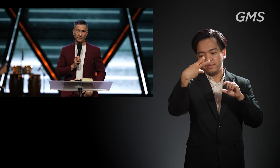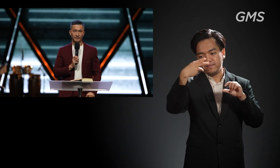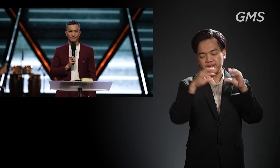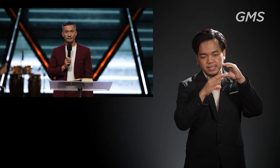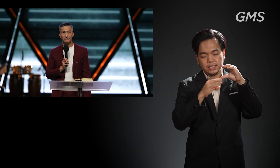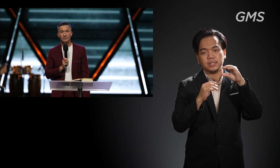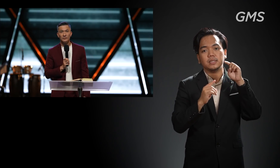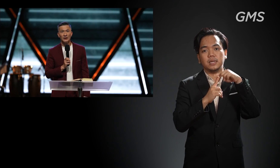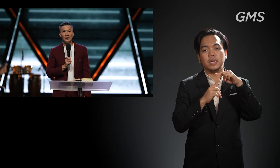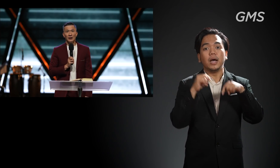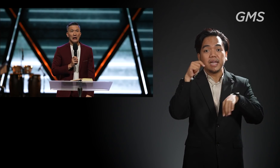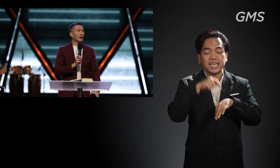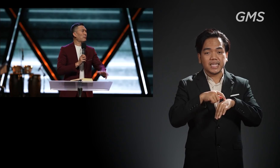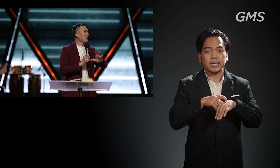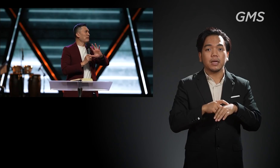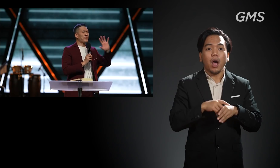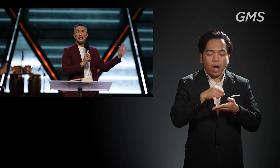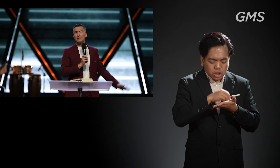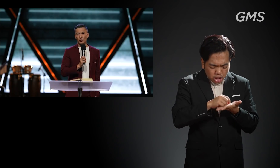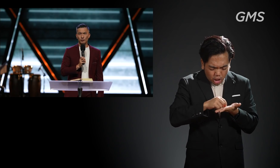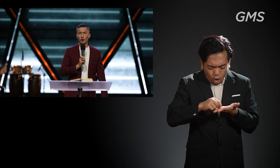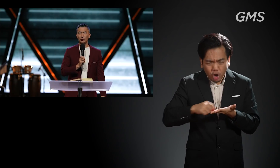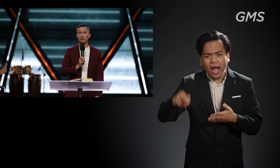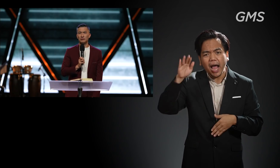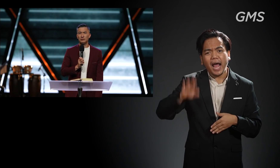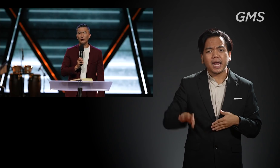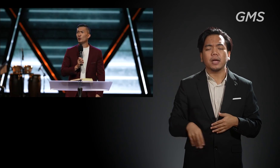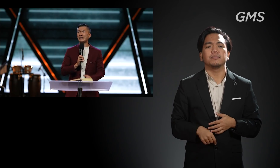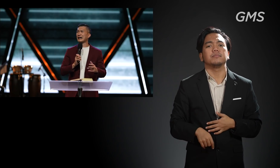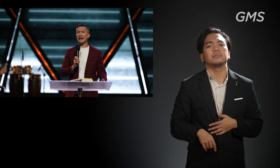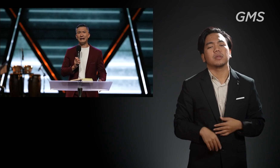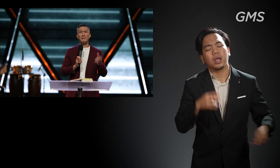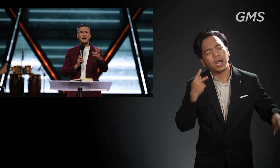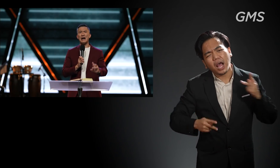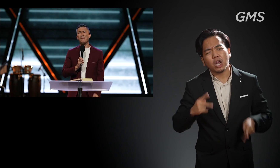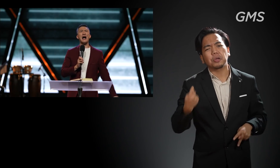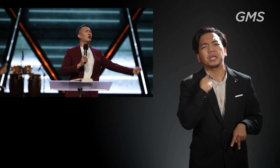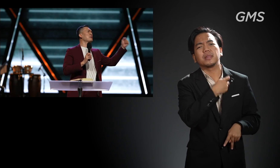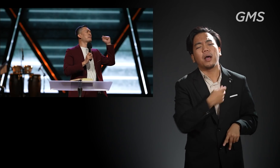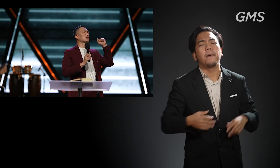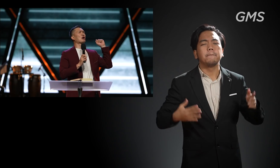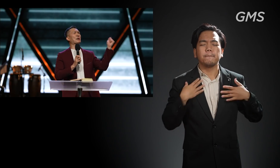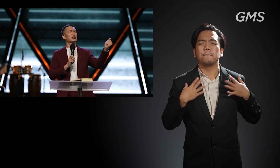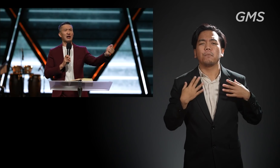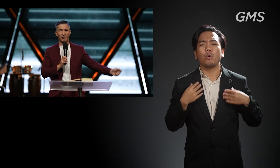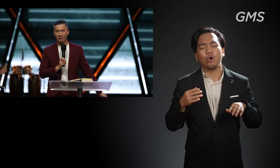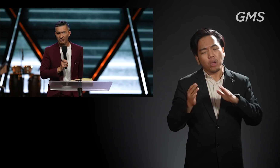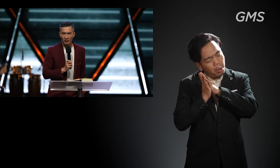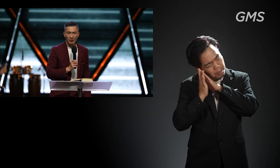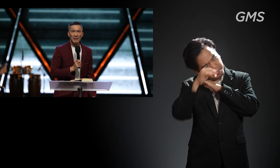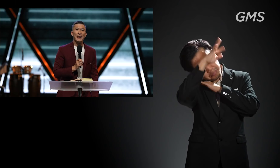tambahan. Kalau kita punya mimpi kan muluk-muluk, luas sekali. Mimpi jadi apa? Aku mimpi jadi orang